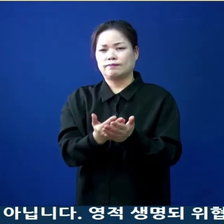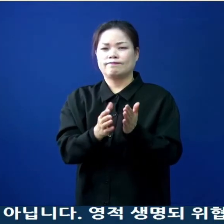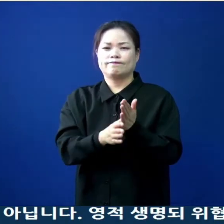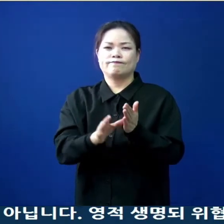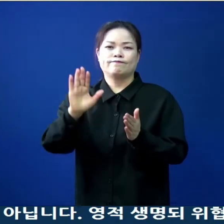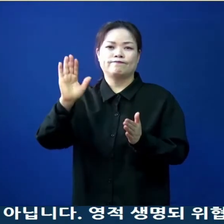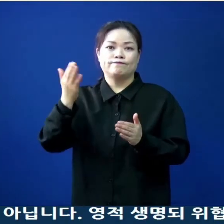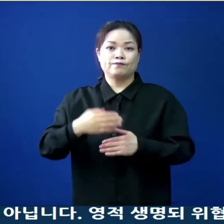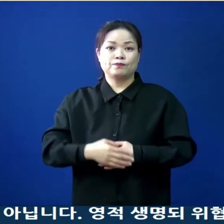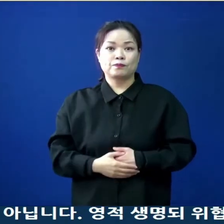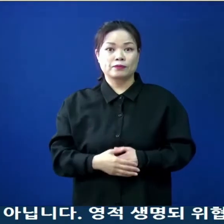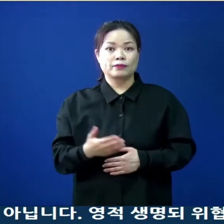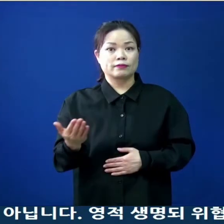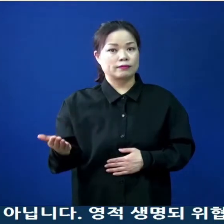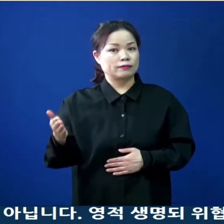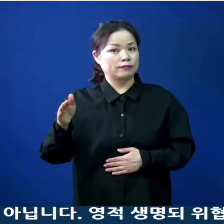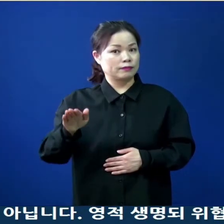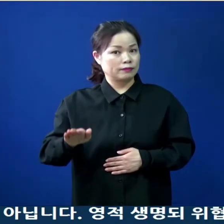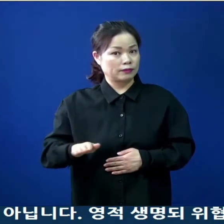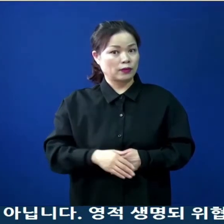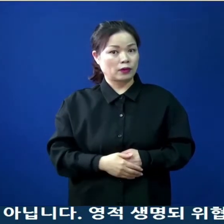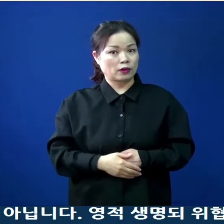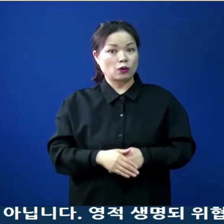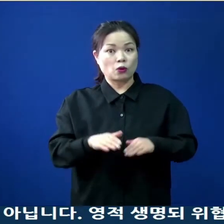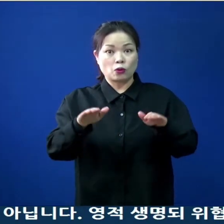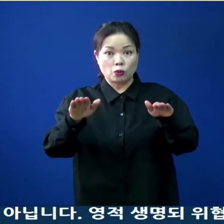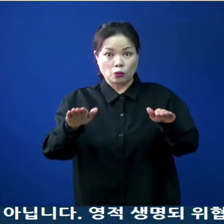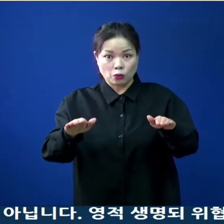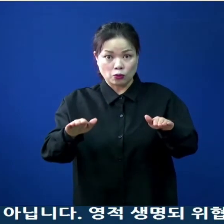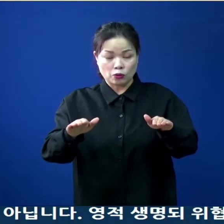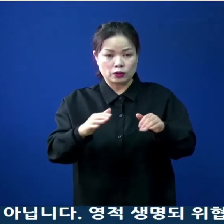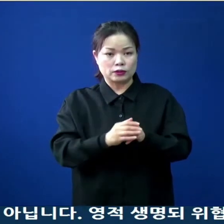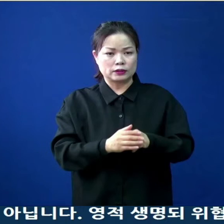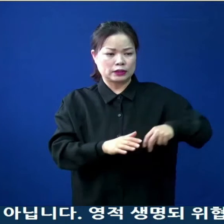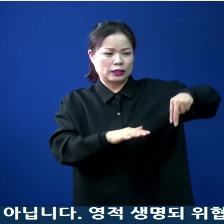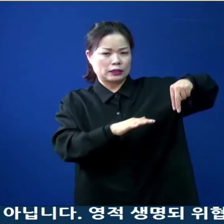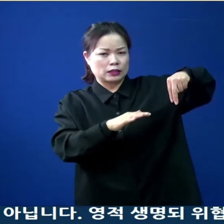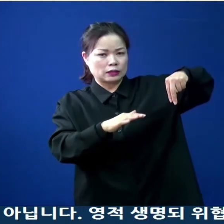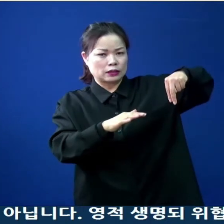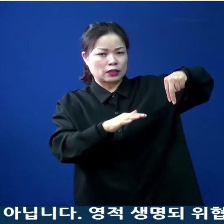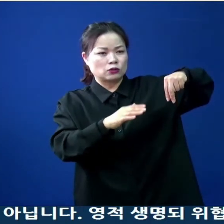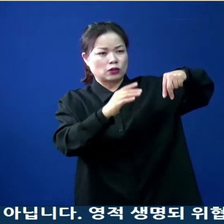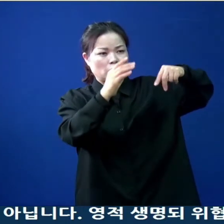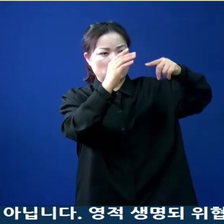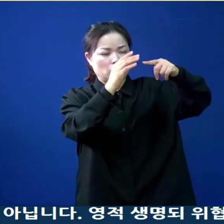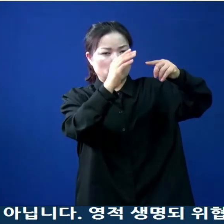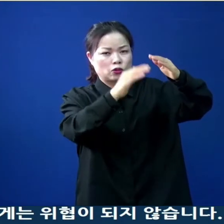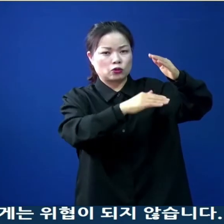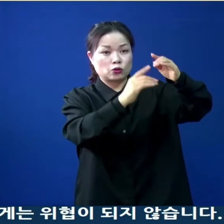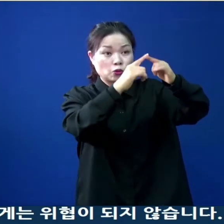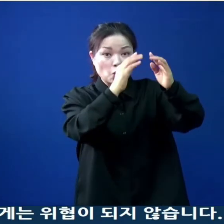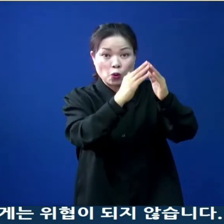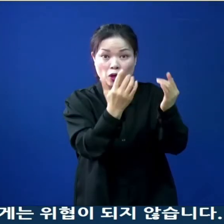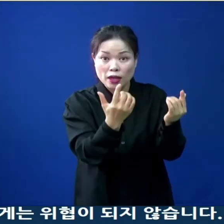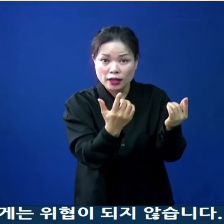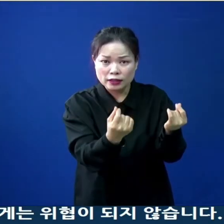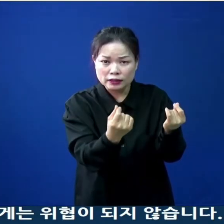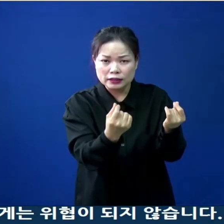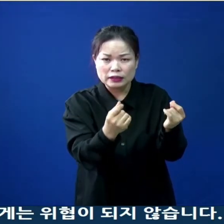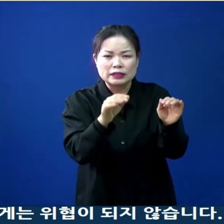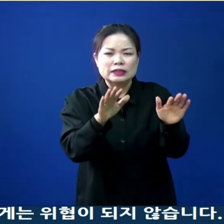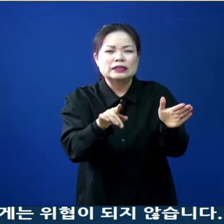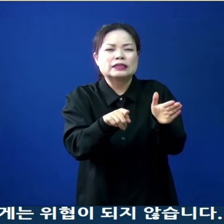될 수도 있습니다. 그러나 오늘 데살로니가 교회들처럼 이제 신앙의